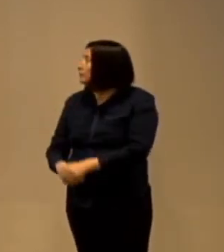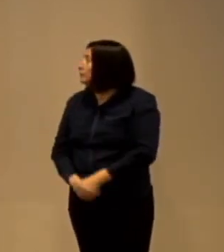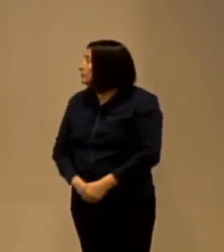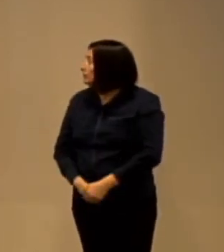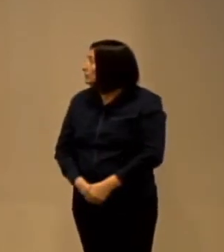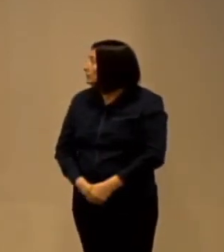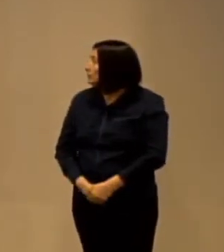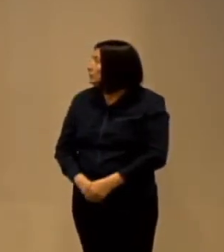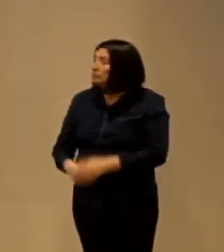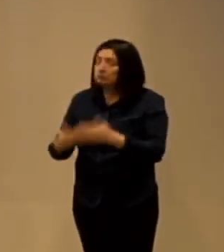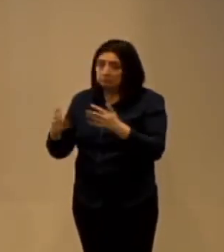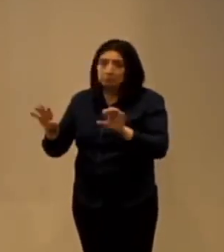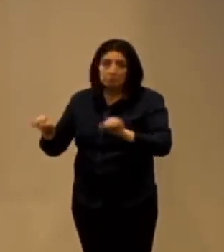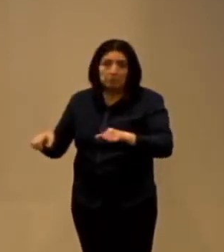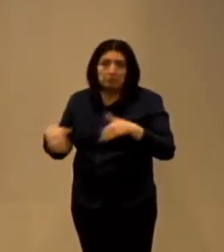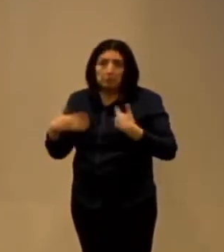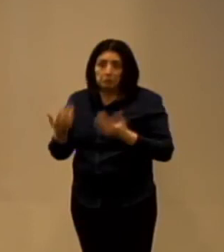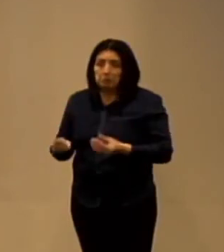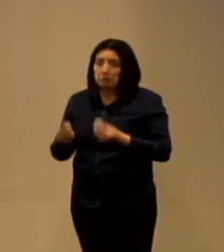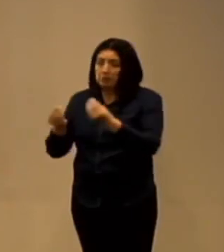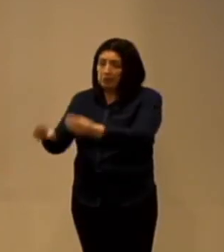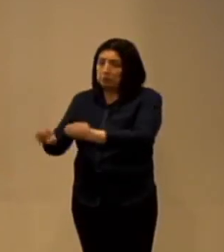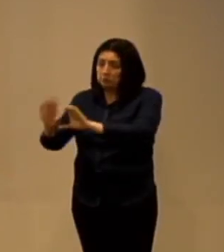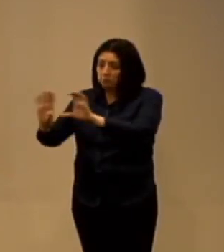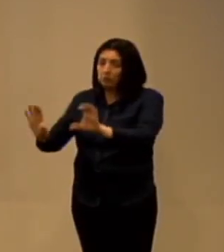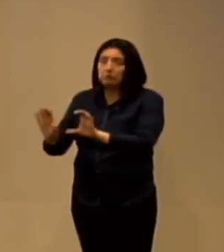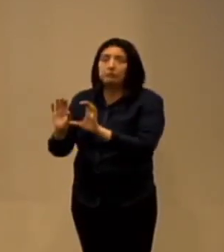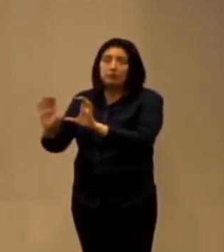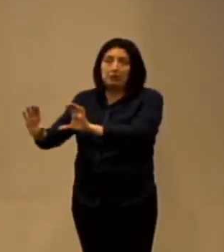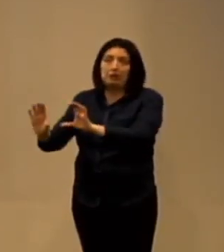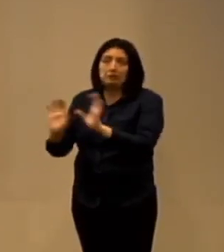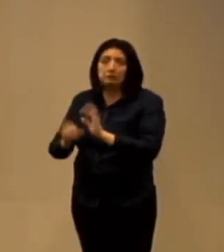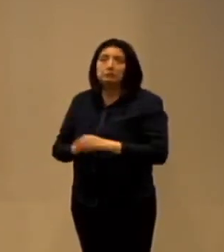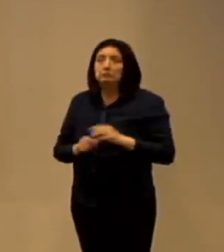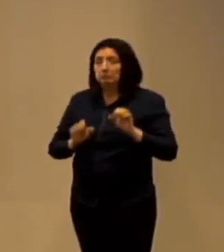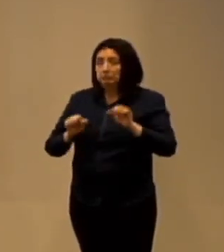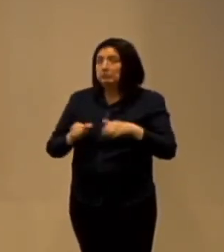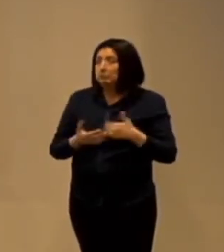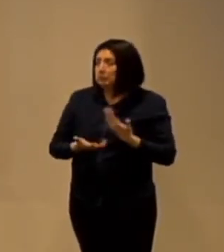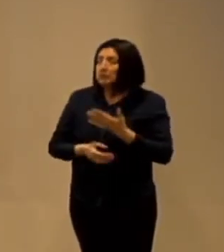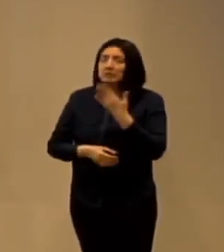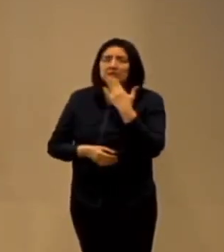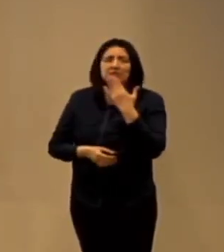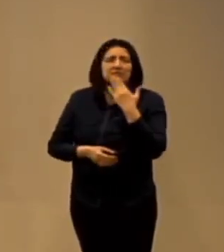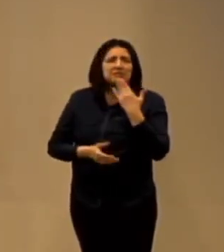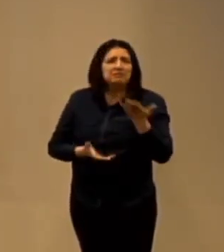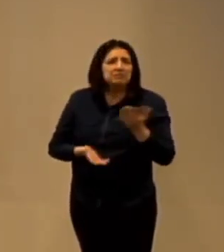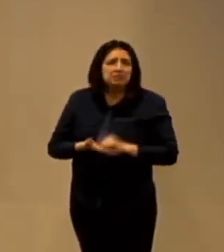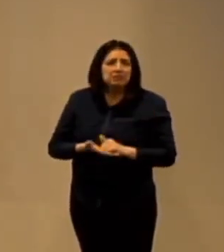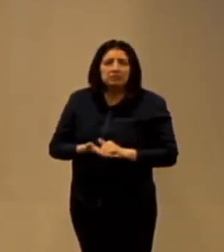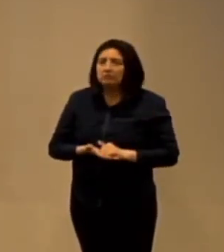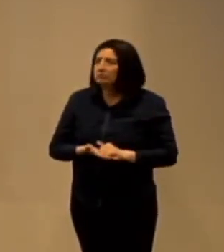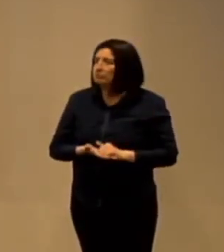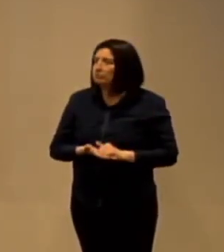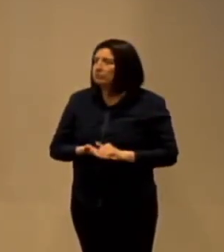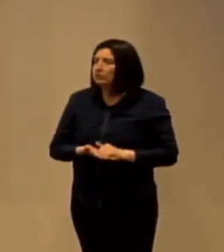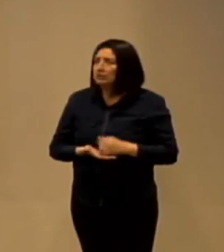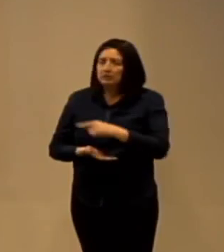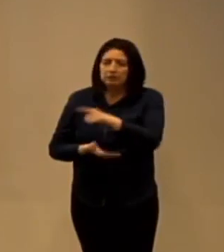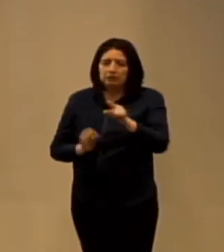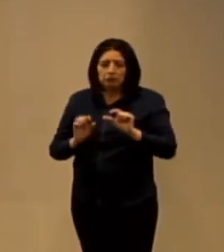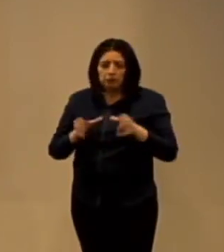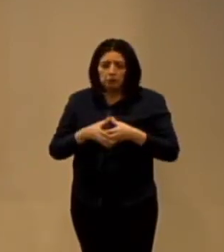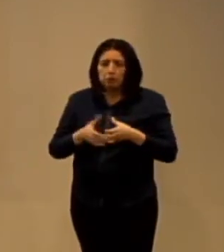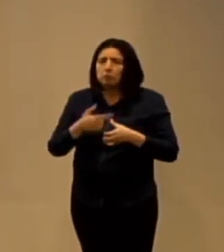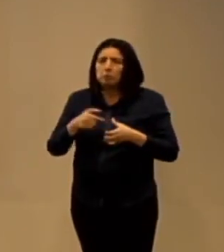bueno, hemos podido certificar, hemos podido trabajar. ¿Quiénes están asistiendo de parte de estas